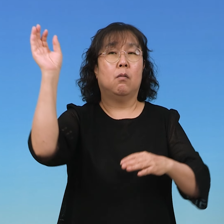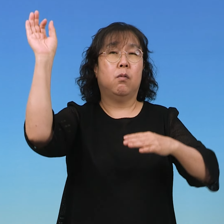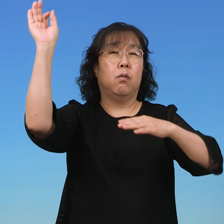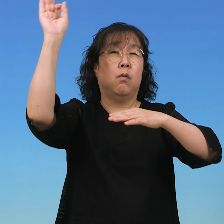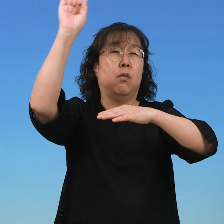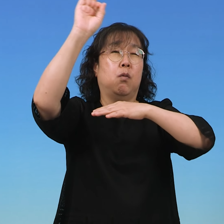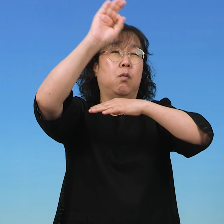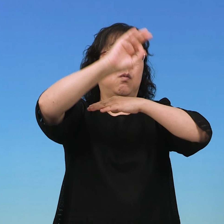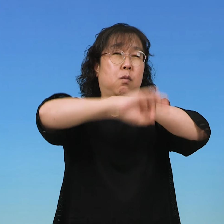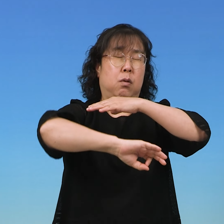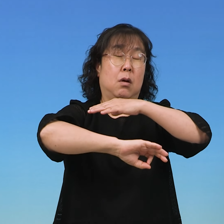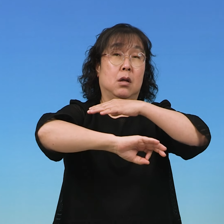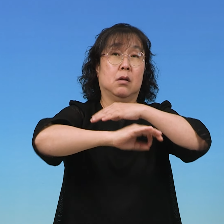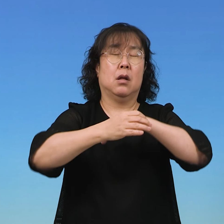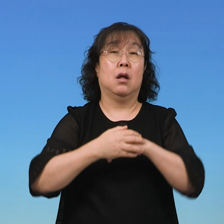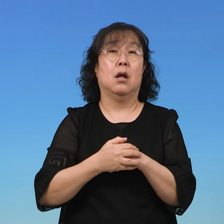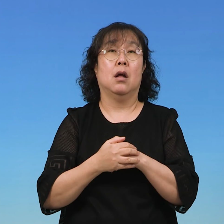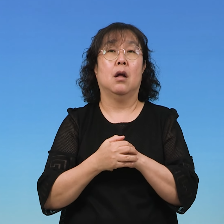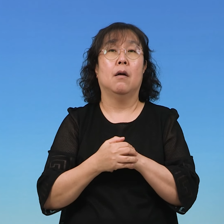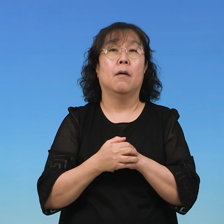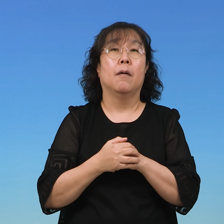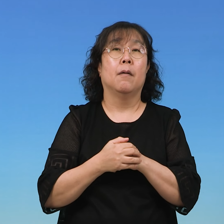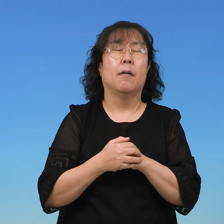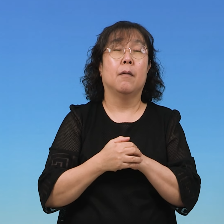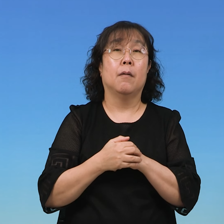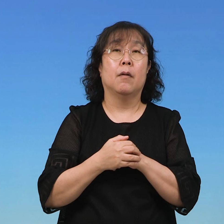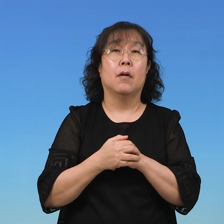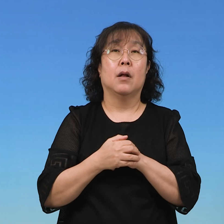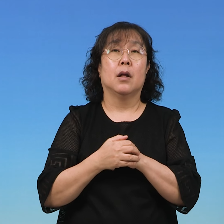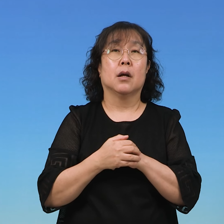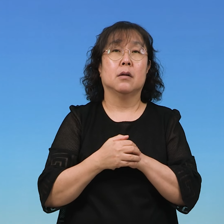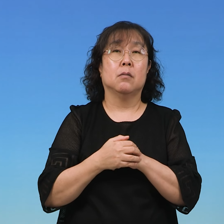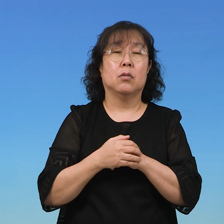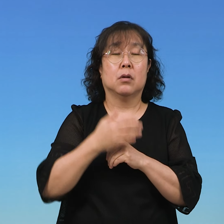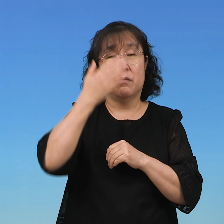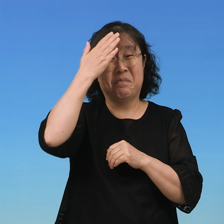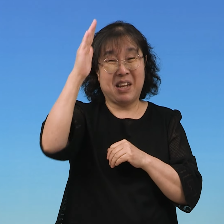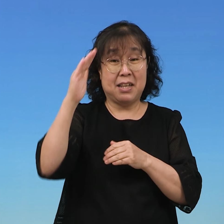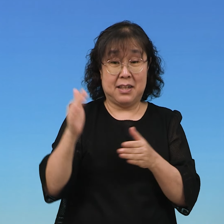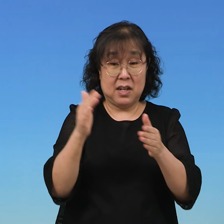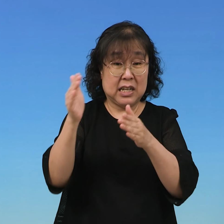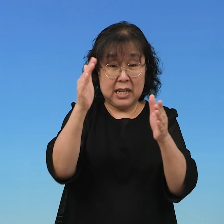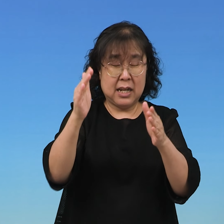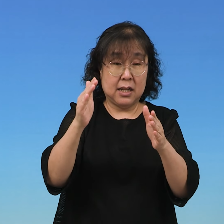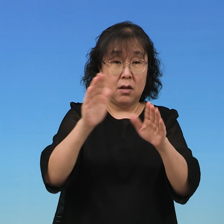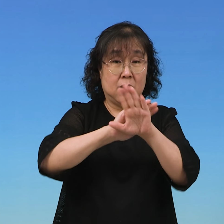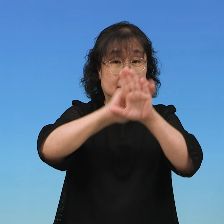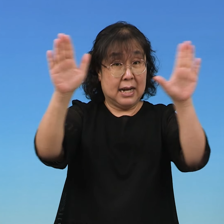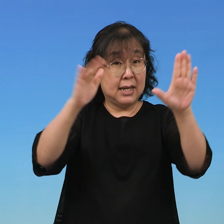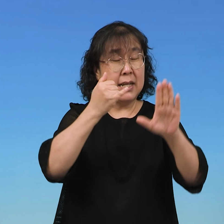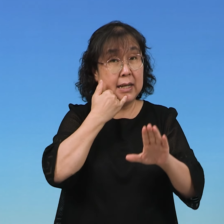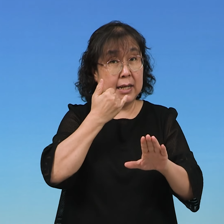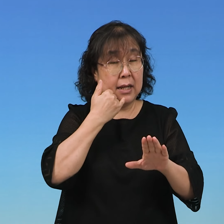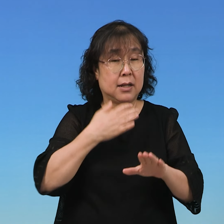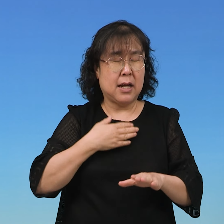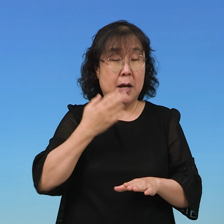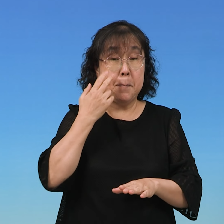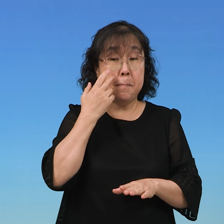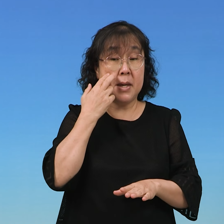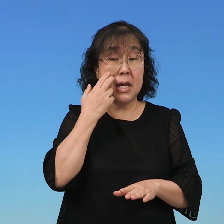다 겪어보셔서 아시죠? 혼자 어떤 낯선 길을 가도 낮에는 괜찮아요. 해가 뉘어뉘어 지고, 저는